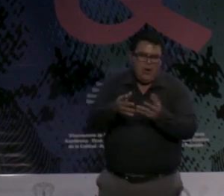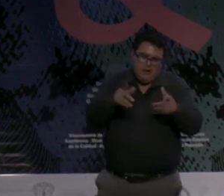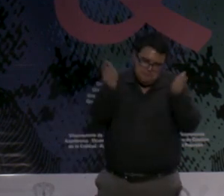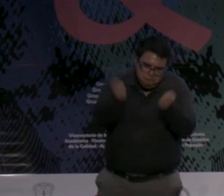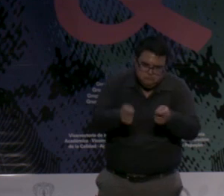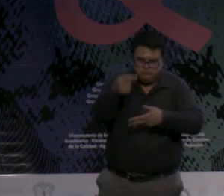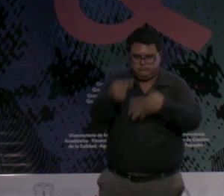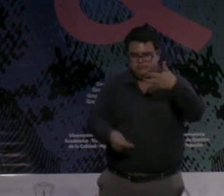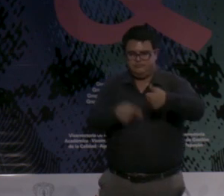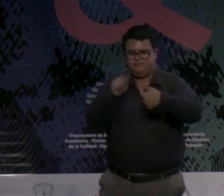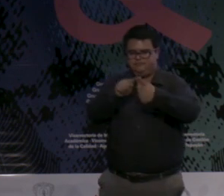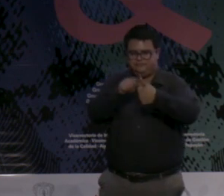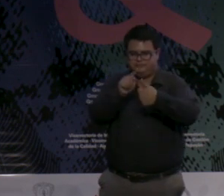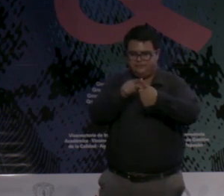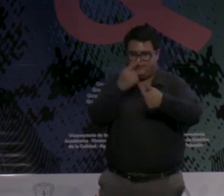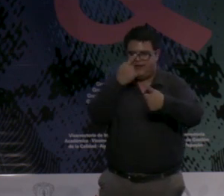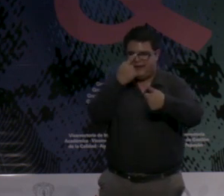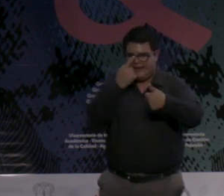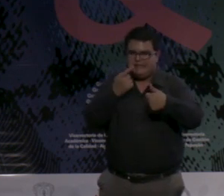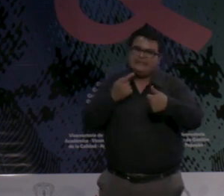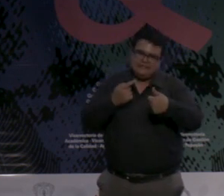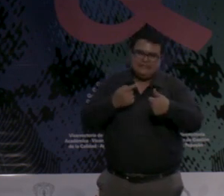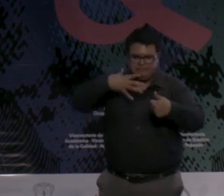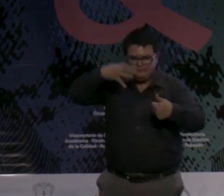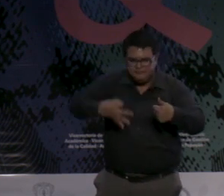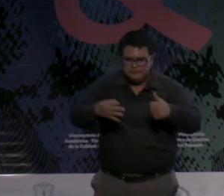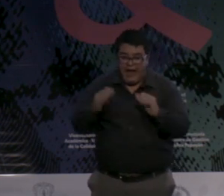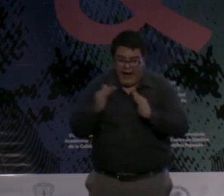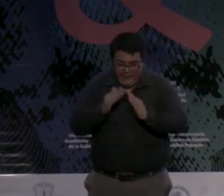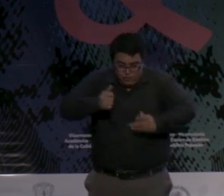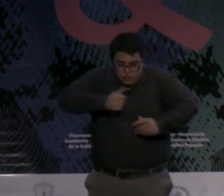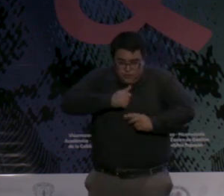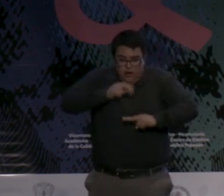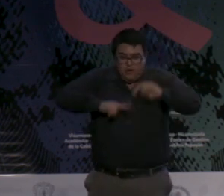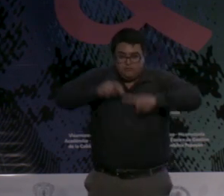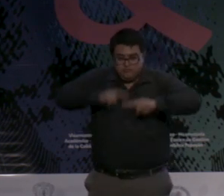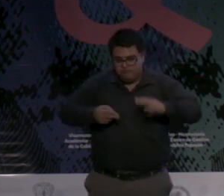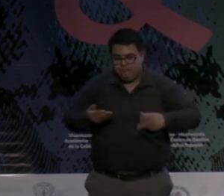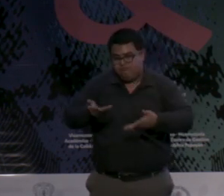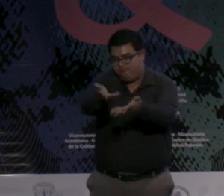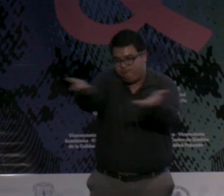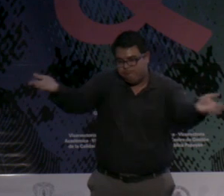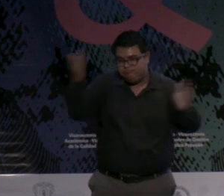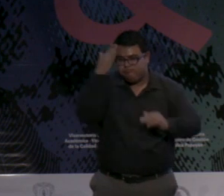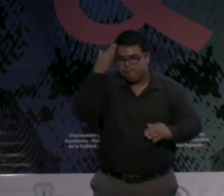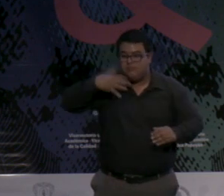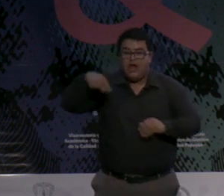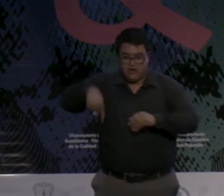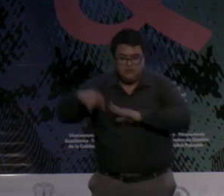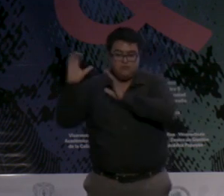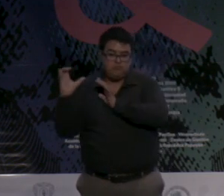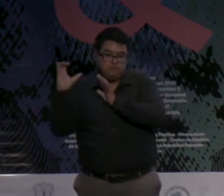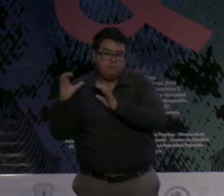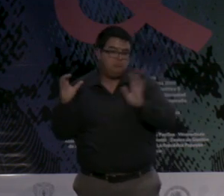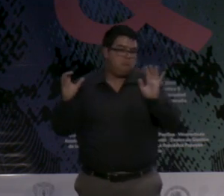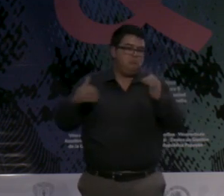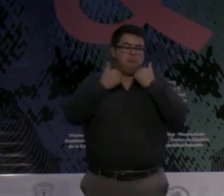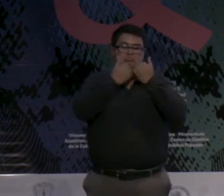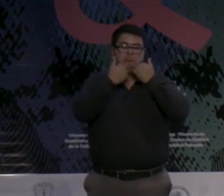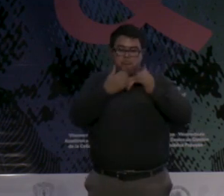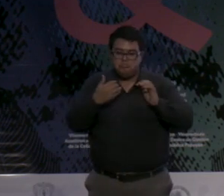espejo de lo que soy, es el espejo de mi lucha, es el espejo de mi berraquera. Pasas, por favor. Así que, rematando